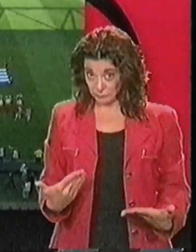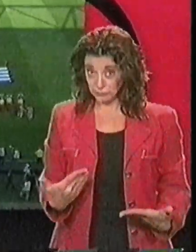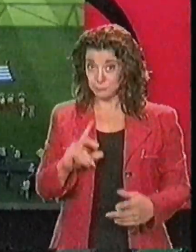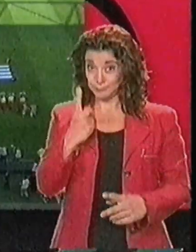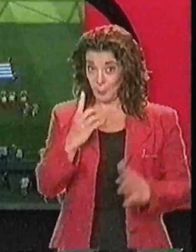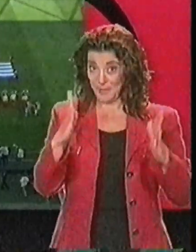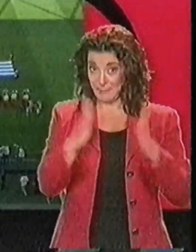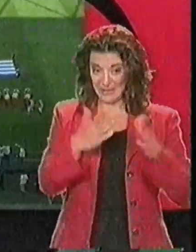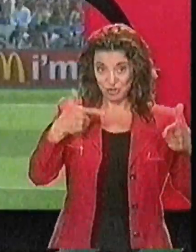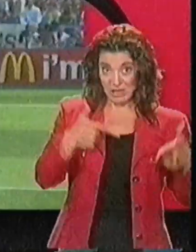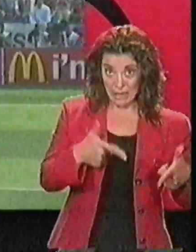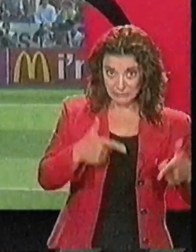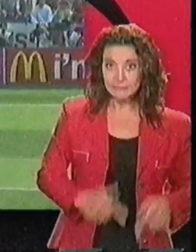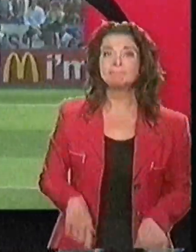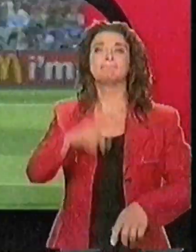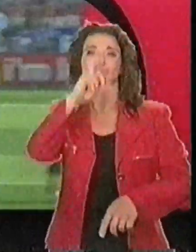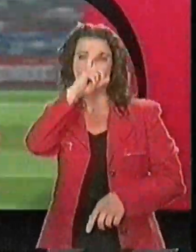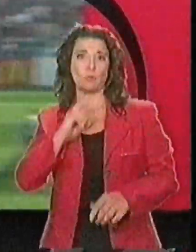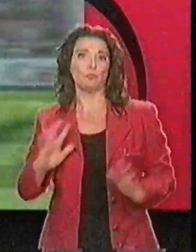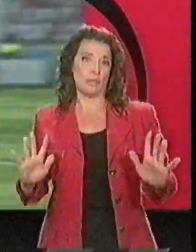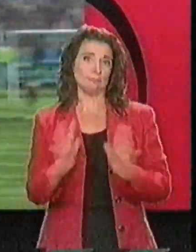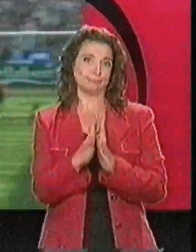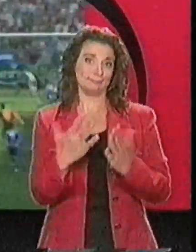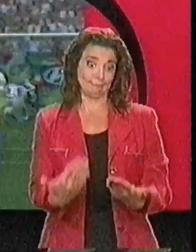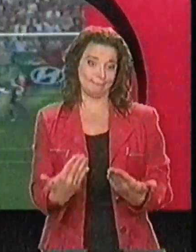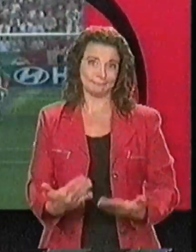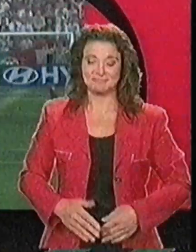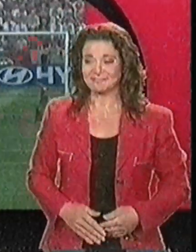Grèce au Portugal.